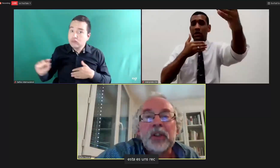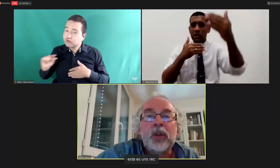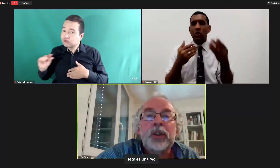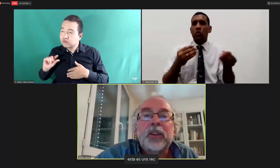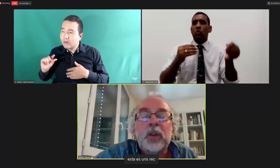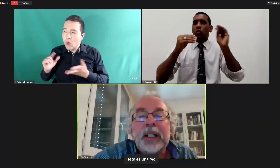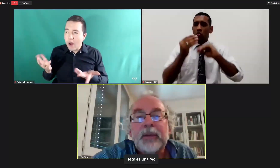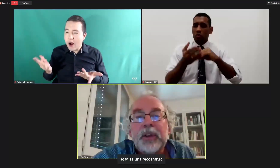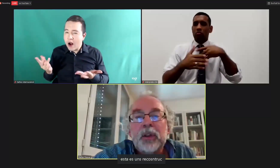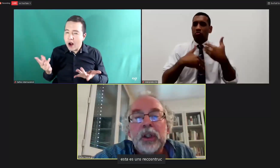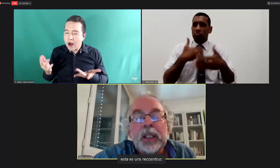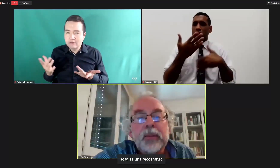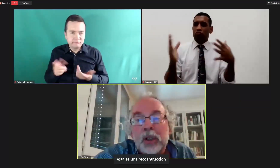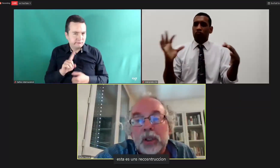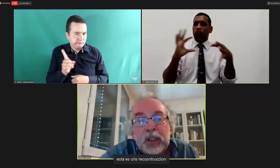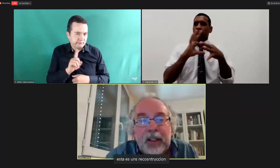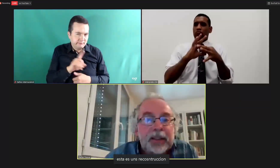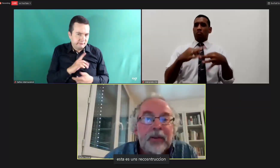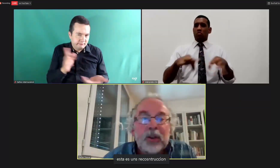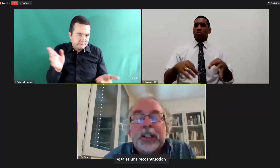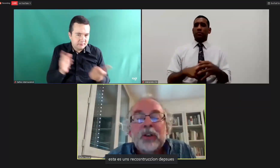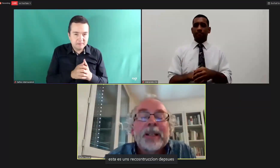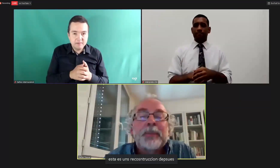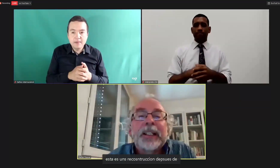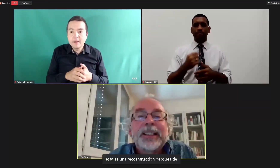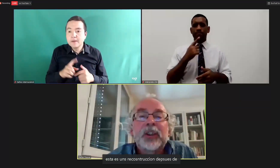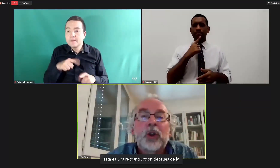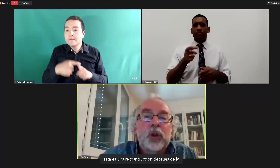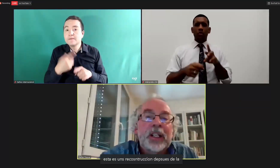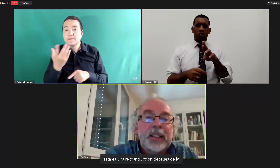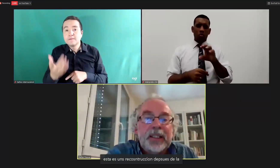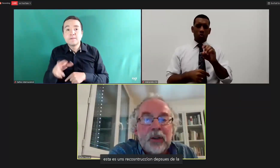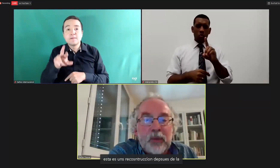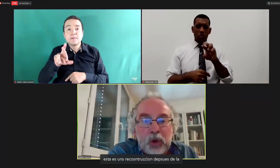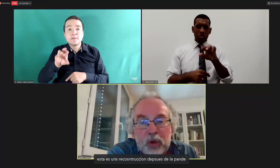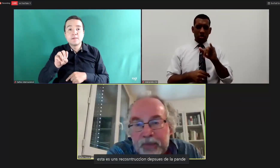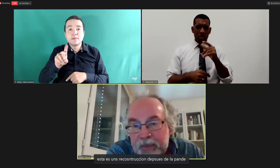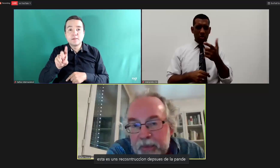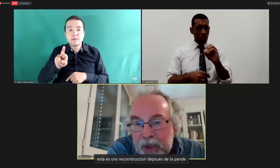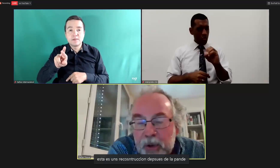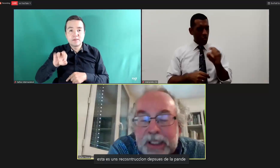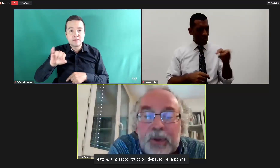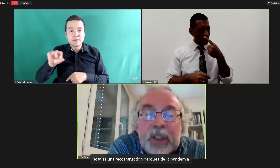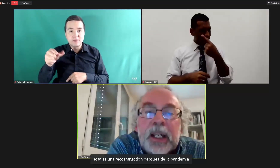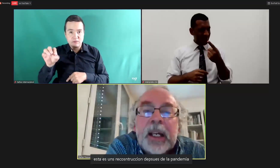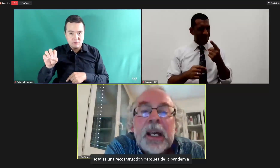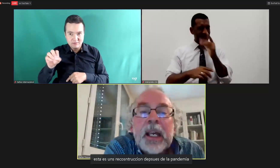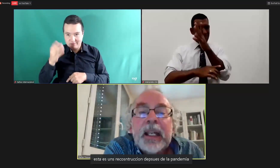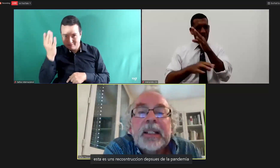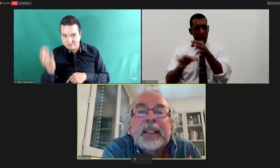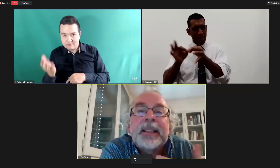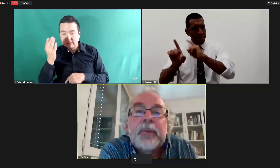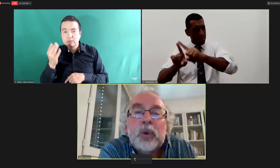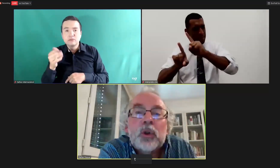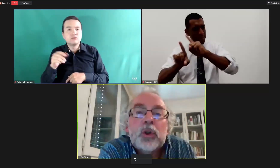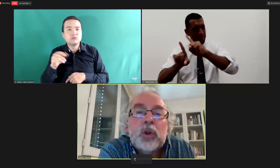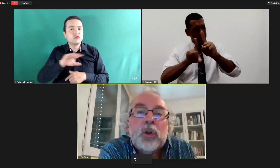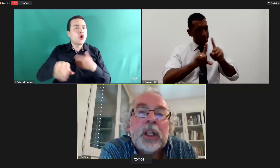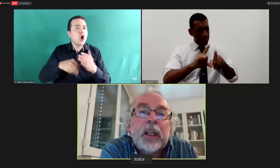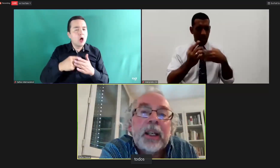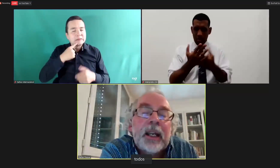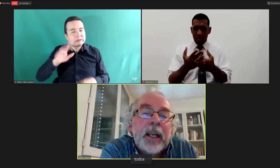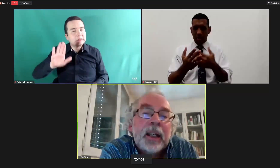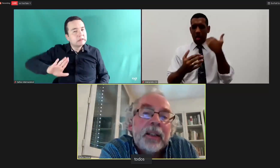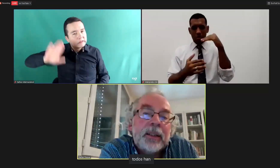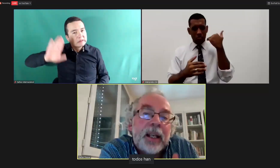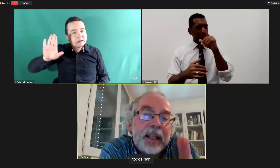Rodrigo, como has visto, tanto en la intervención creo que la intervención de los demás panelistas, todos han insistido mucho, empezó Ana Lucía, en insistir mucho